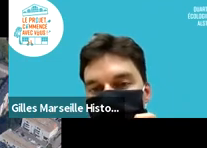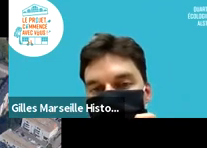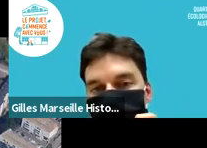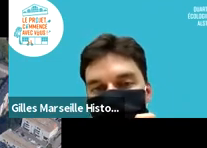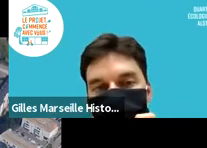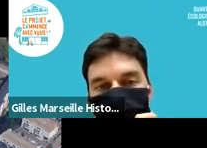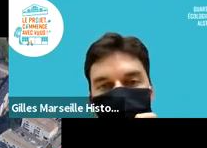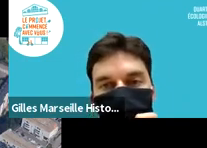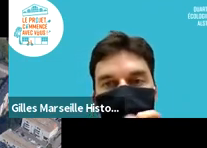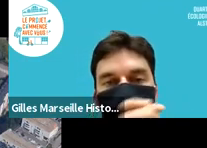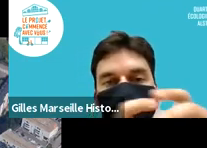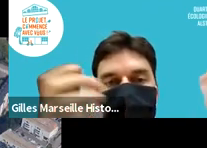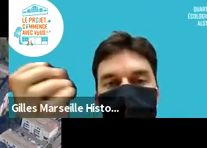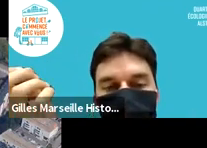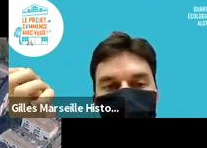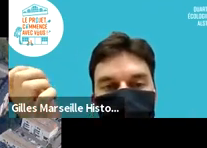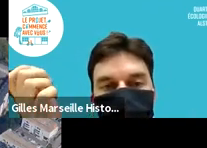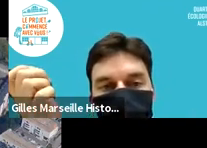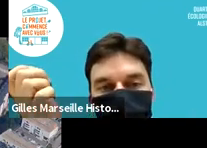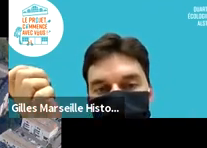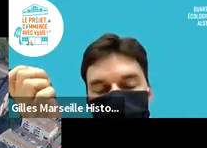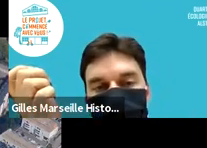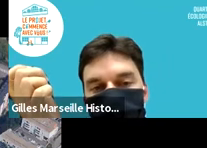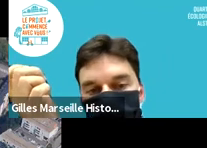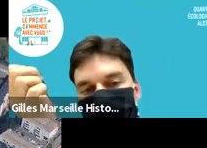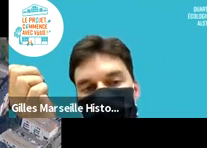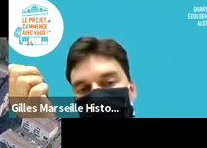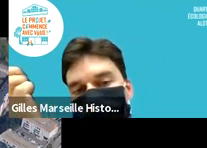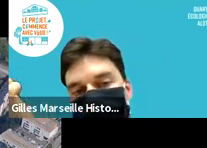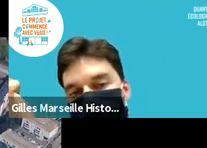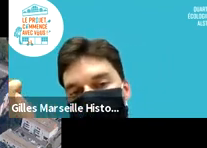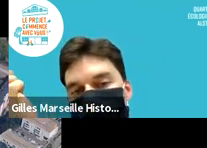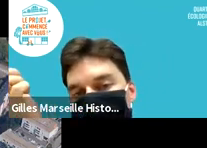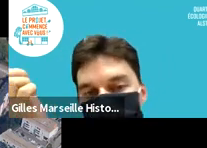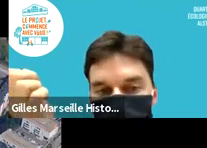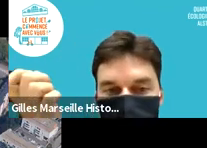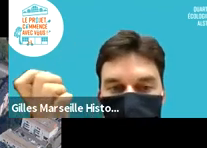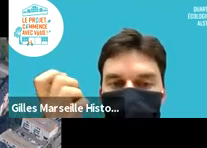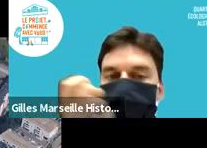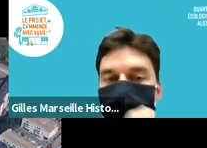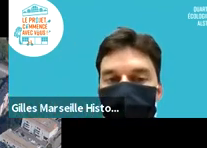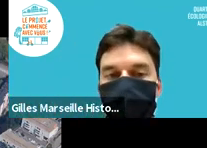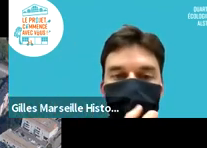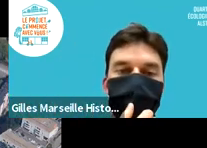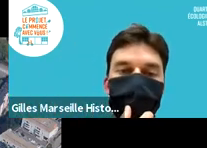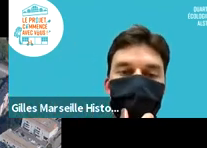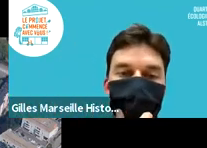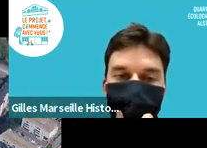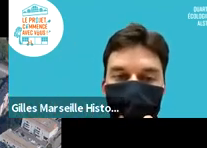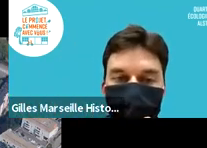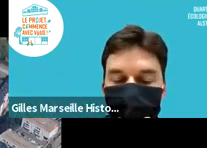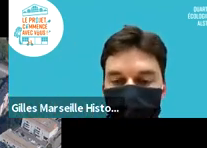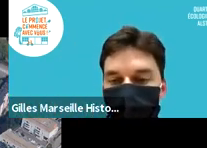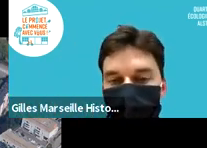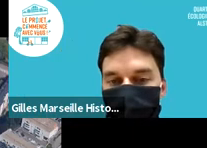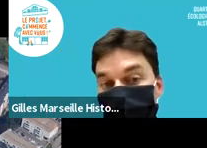étaient en filigrane de cette soirée et puis de singulières opportunités immobilières ou foncières GRDF qui se retrouve sur l